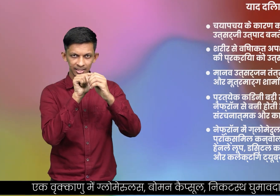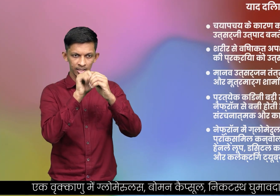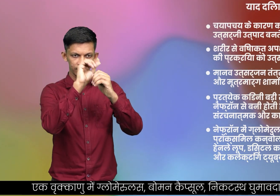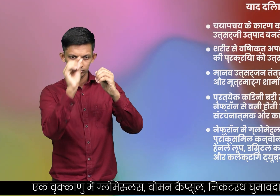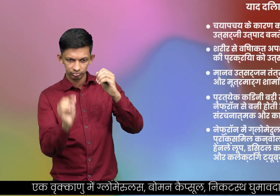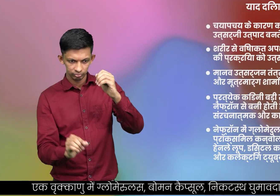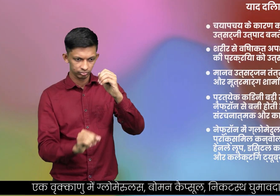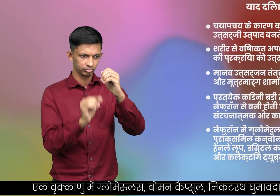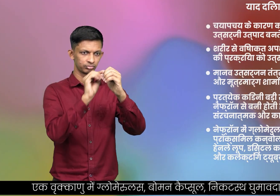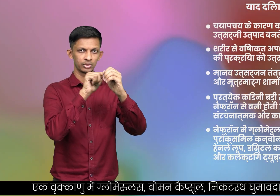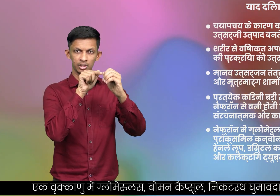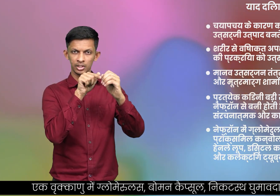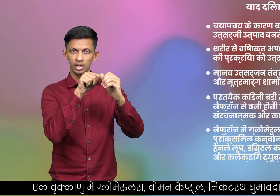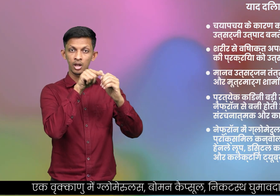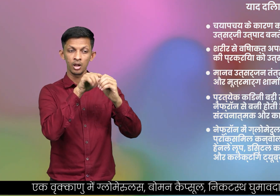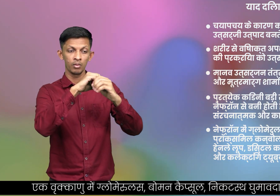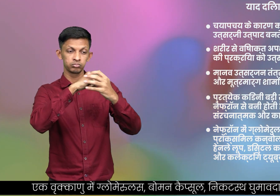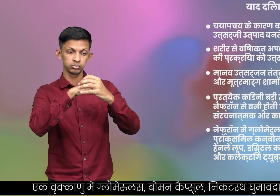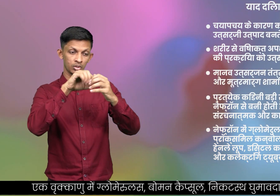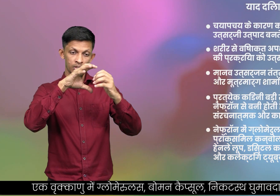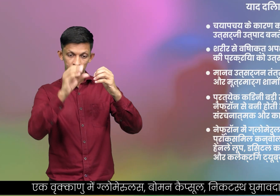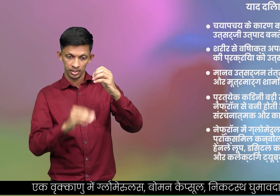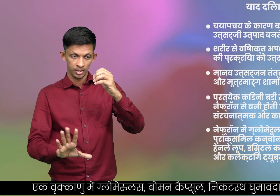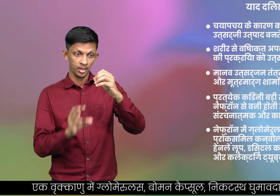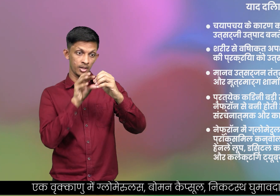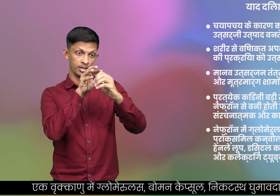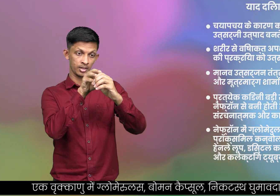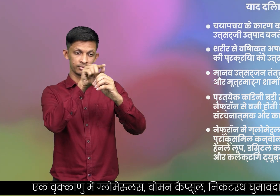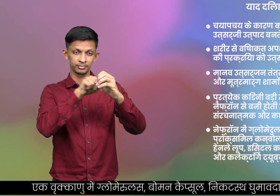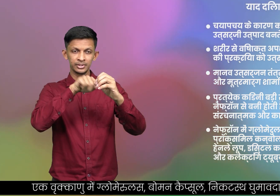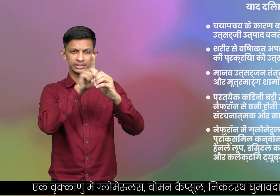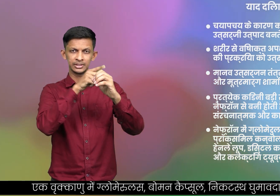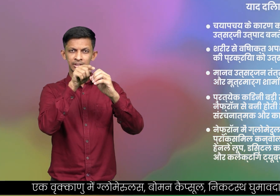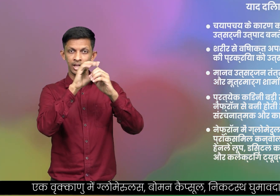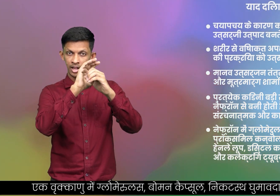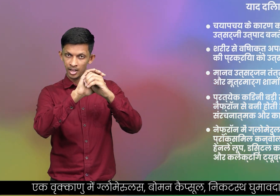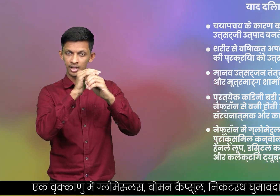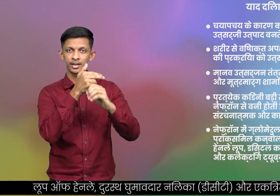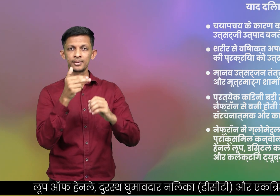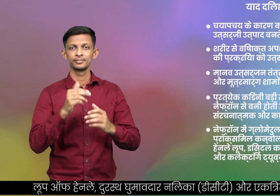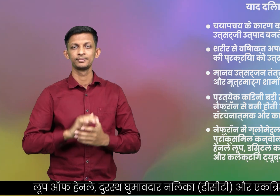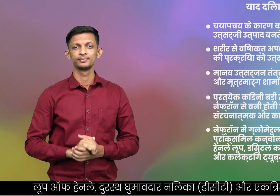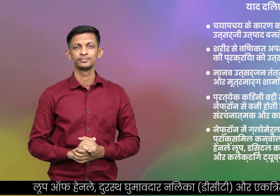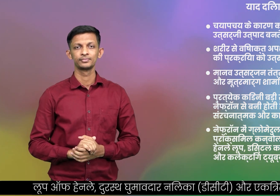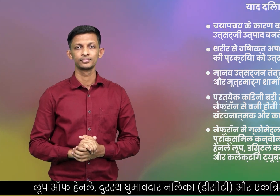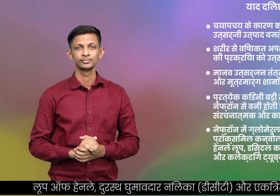ग्लोमेरुलस, बोमेन्स कैप्सूल, निकटस्थ घुमावदार नालिका पीसीटी, लूप ऑफ हेनली,